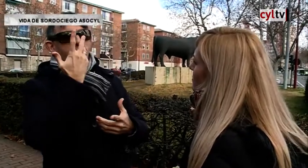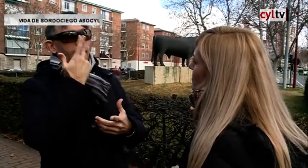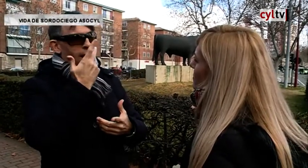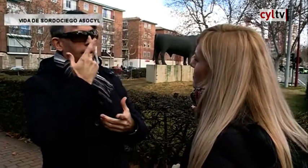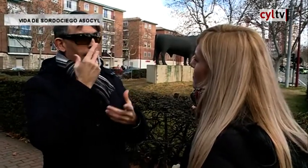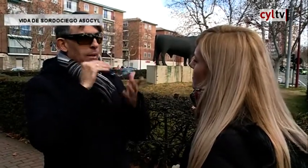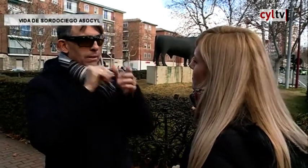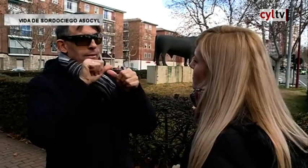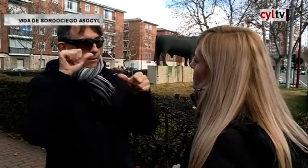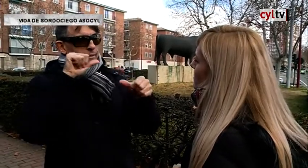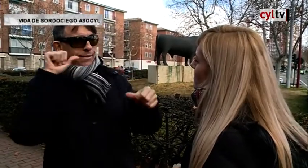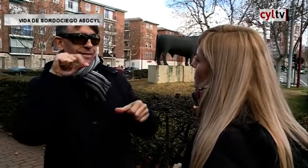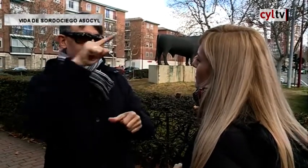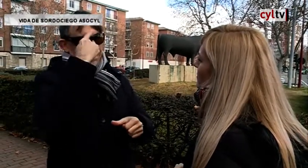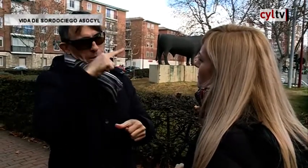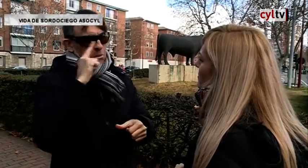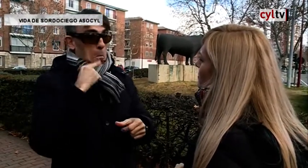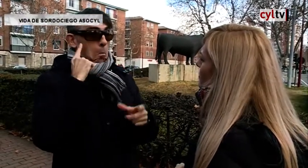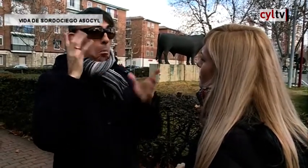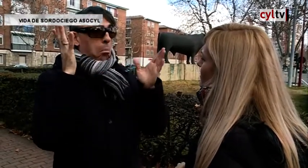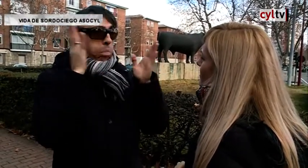si realmente esa persona